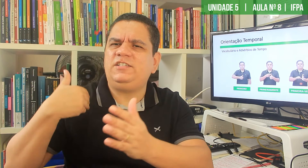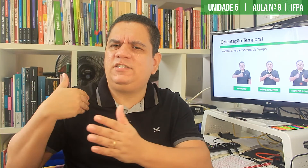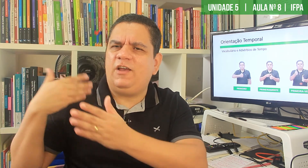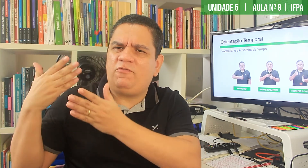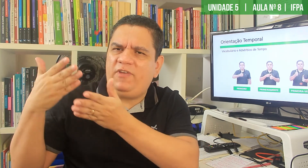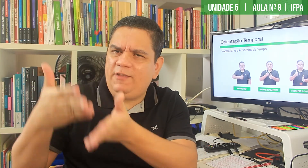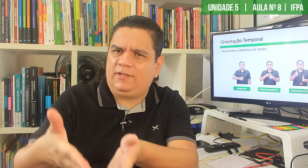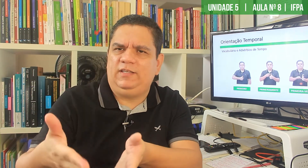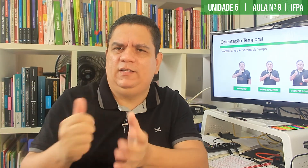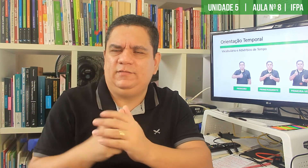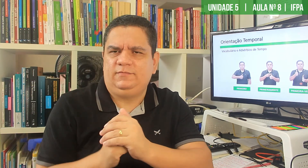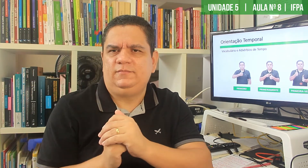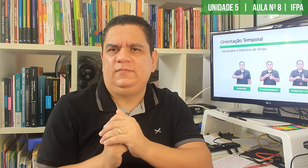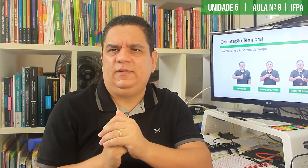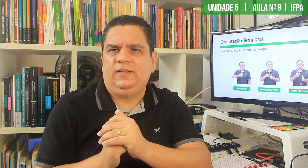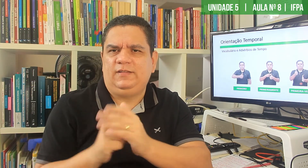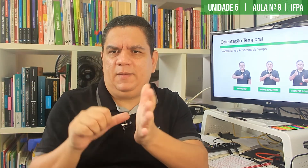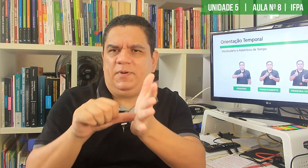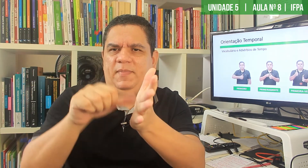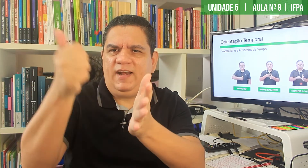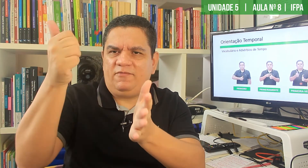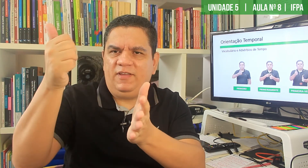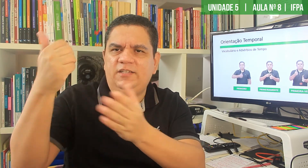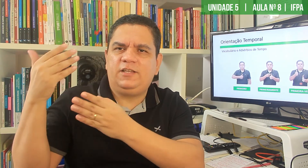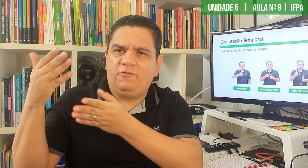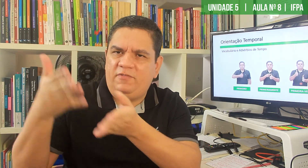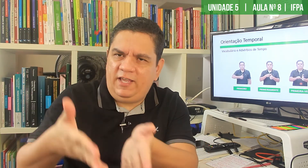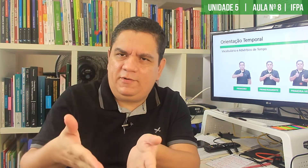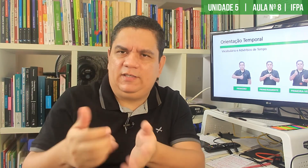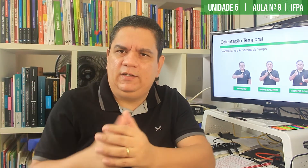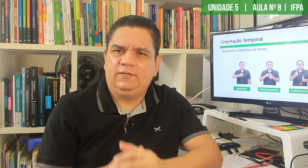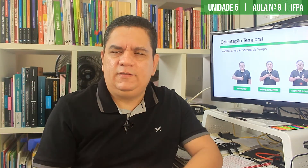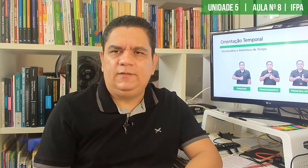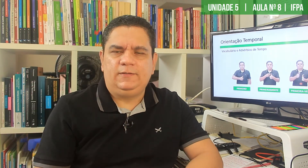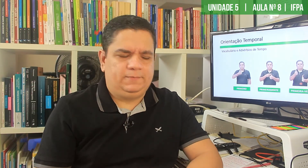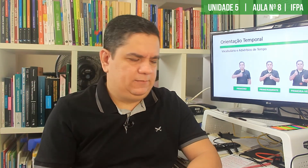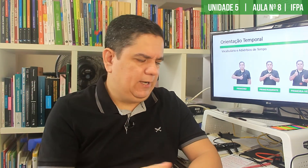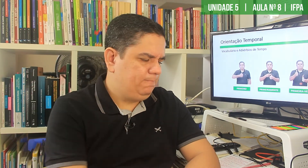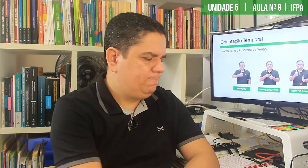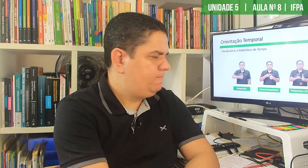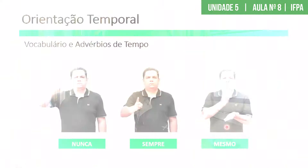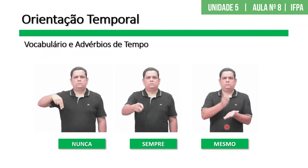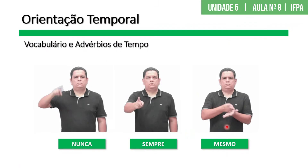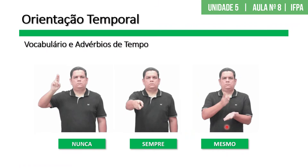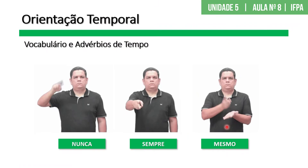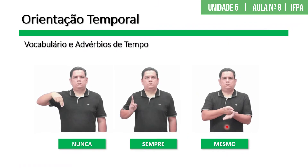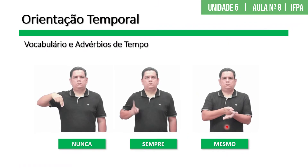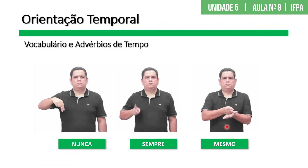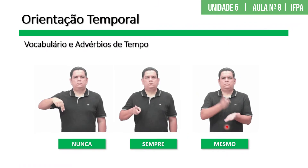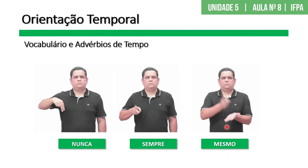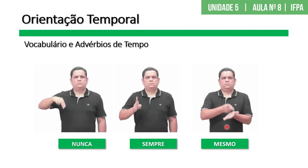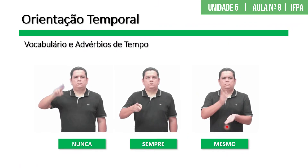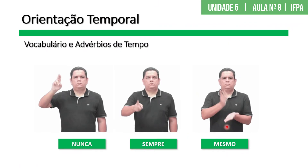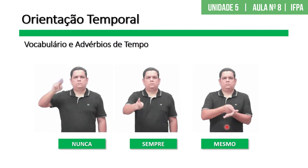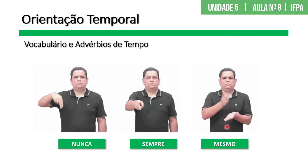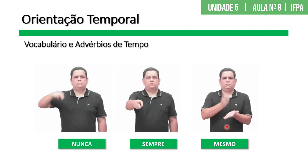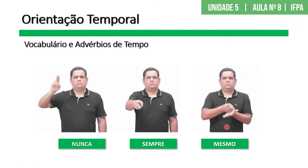que eu venho aqui, tá? Primeira vez que eu venho aqui, tá? Depois aqui alguns advérbios que